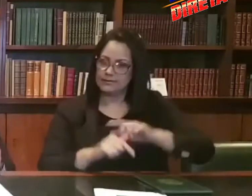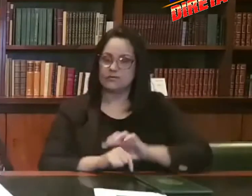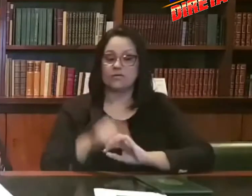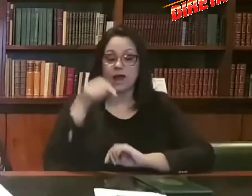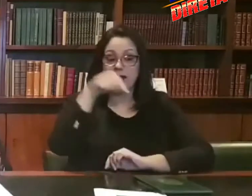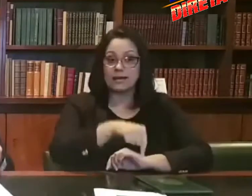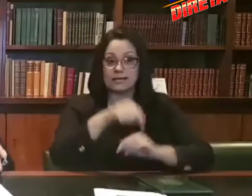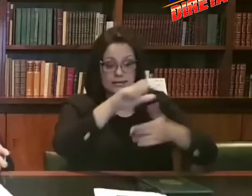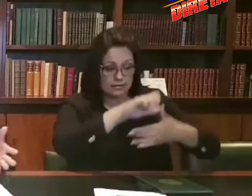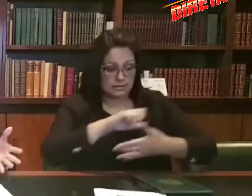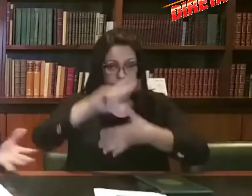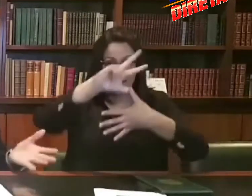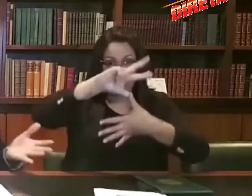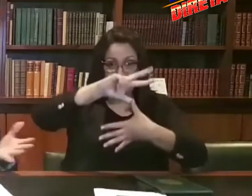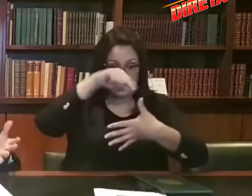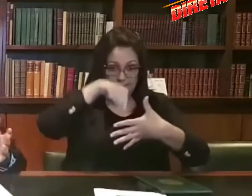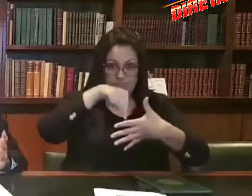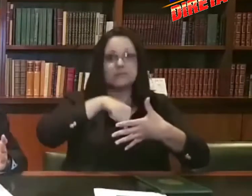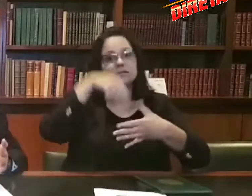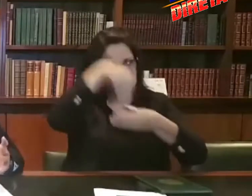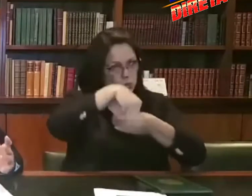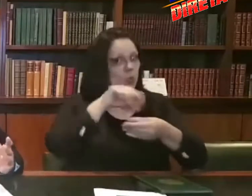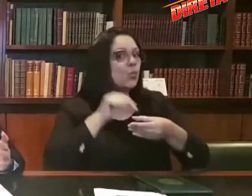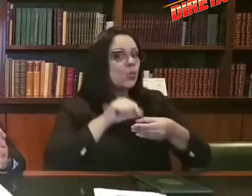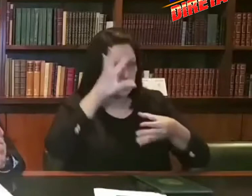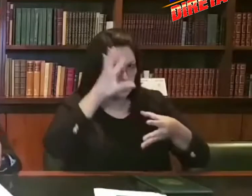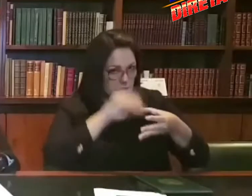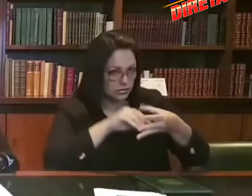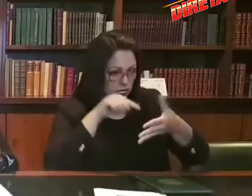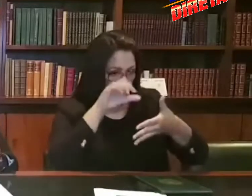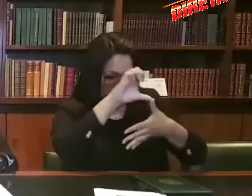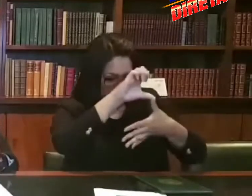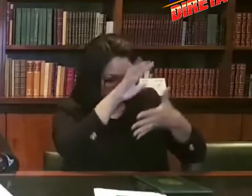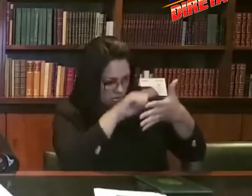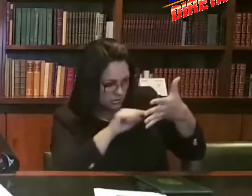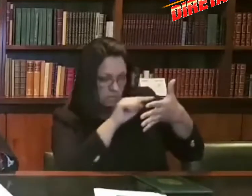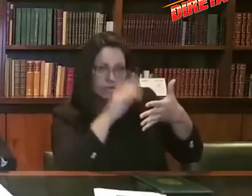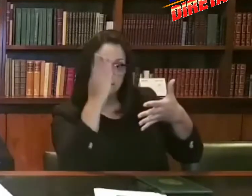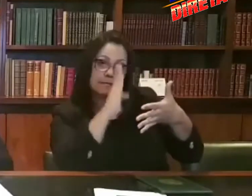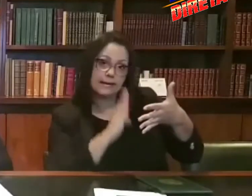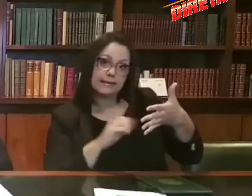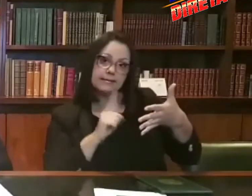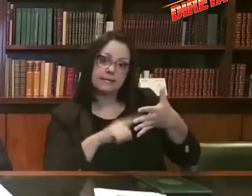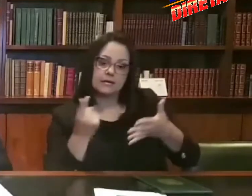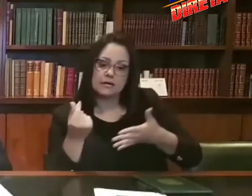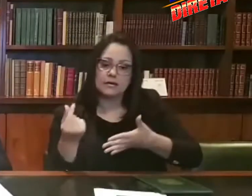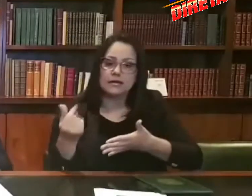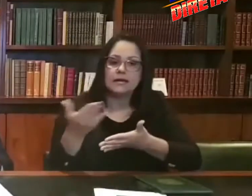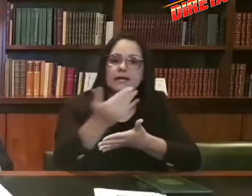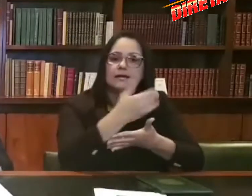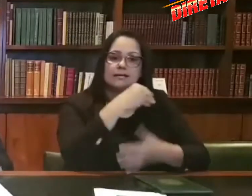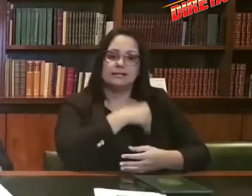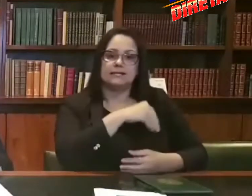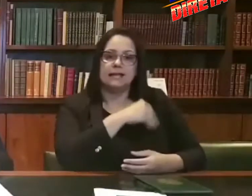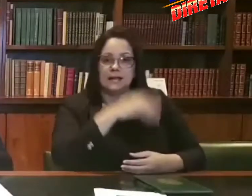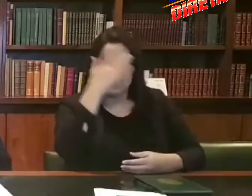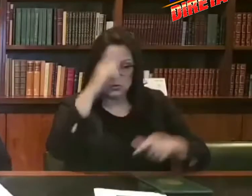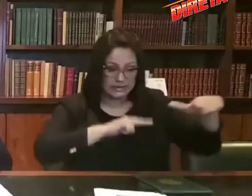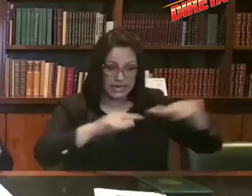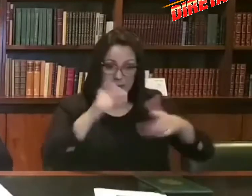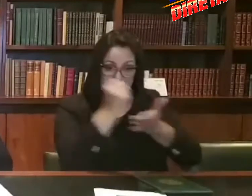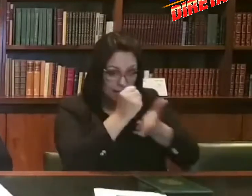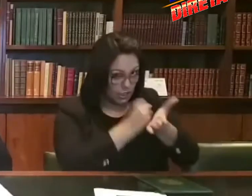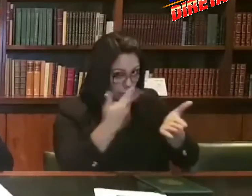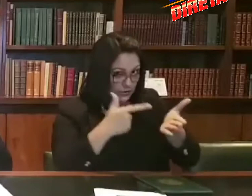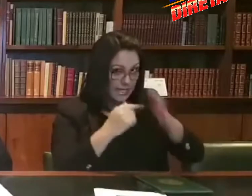aqui na América Latina, né, incluída o Brasil, obviamente, o poder aquisitivo dos informais caiu 80%. Então,